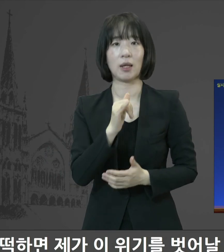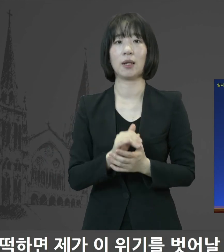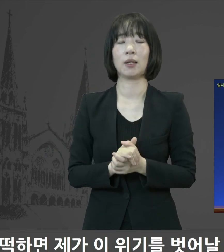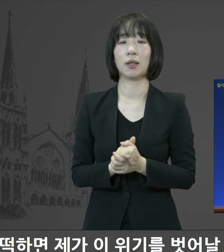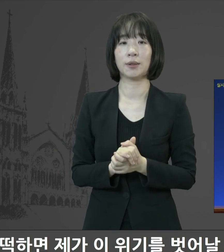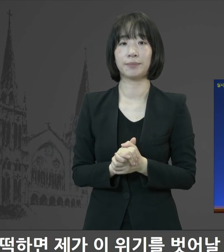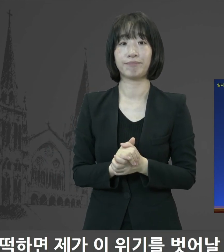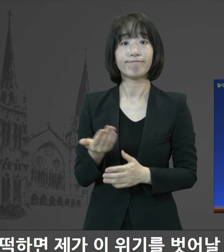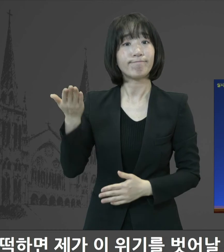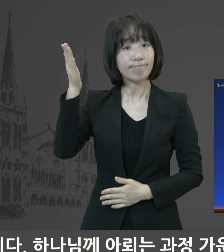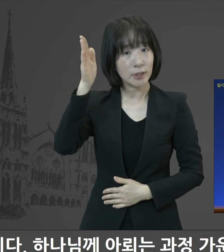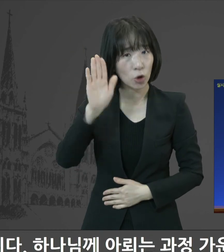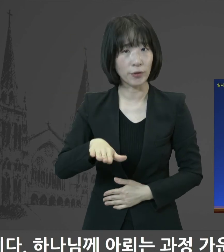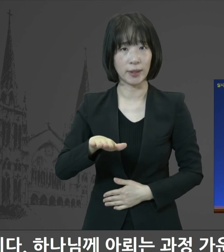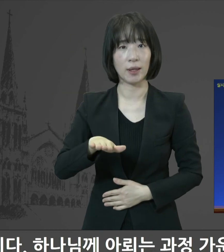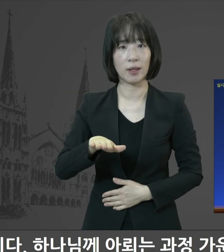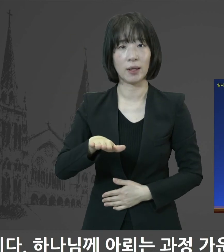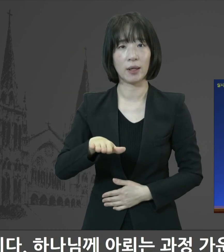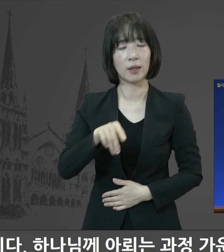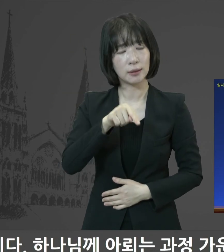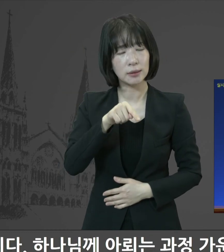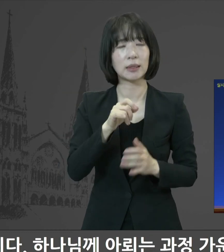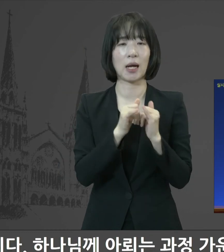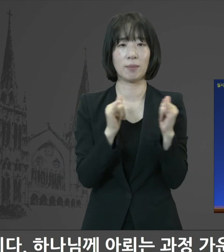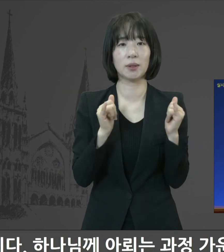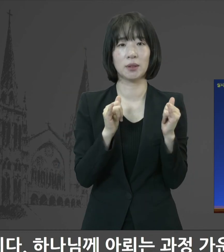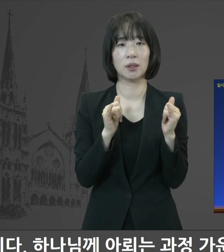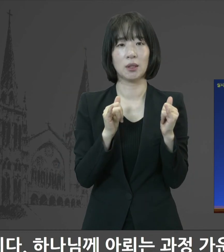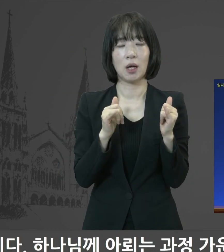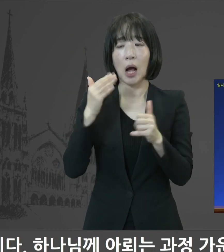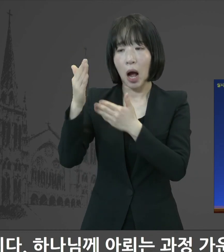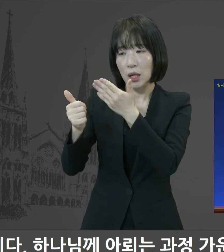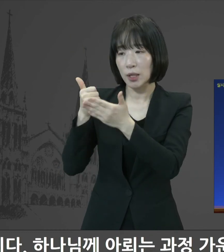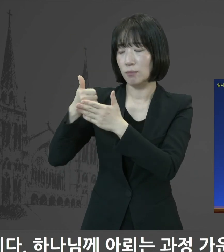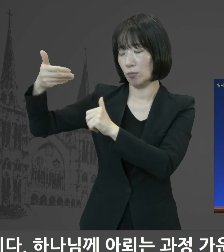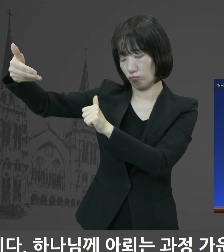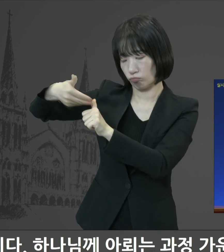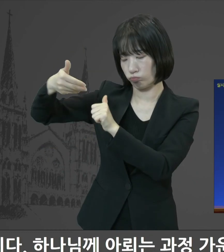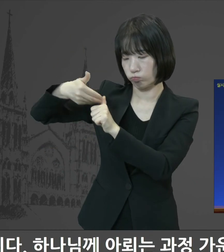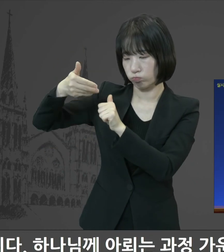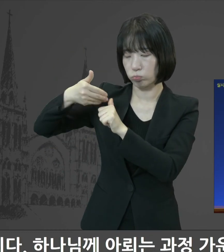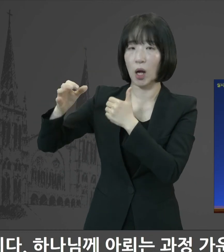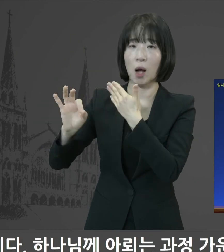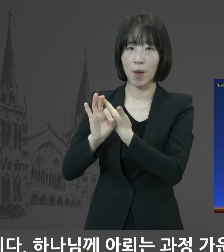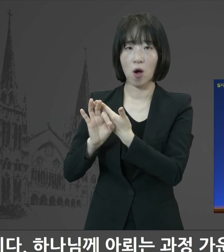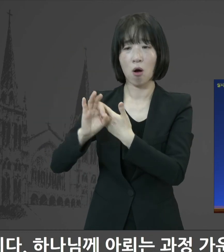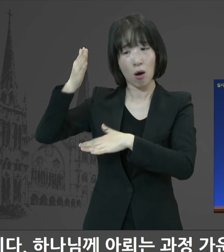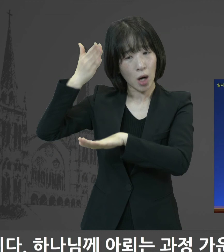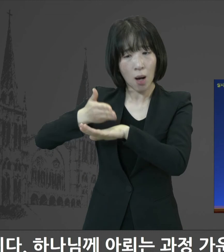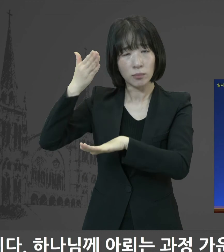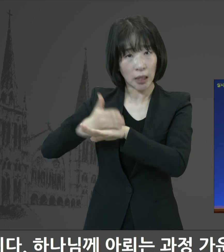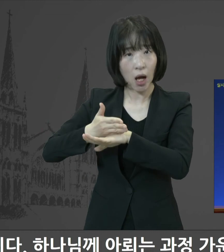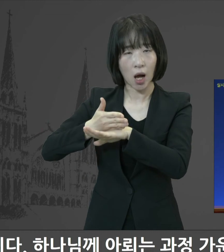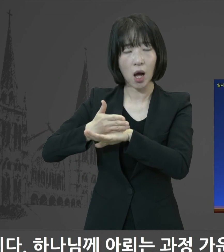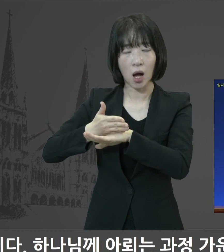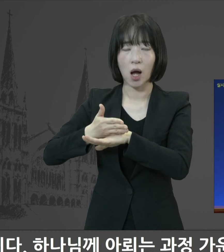있습니다. 그런데 그런 사람들은요, 하나님이 필요한 것을 공급해 주실 때 제일 먼저 하는 게